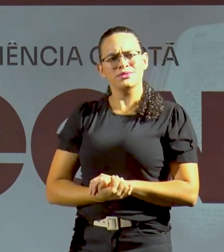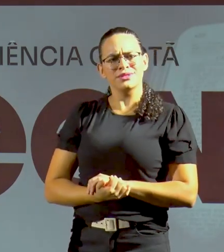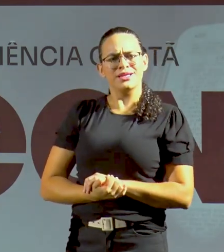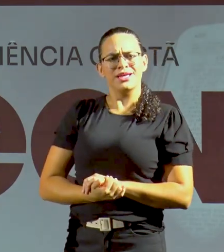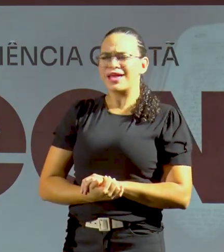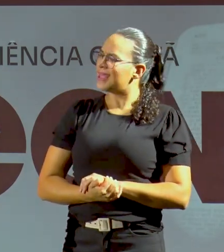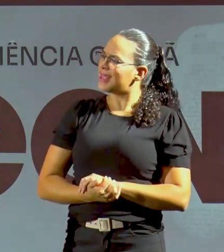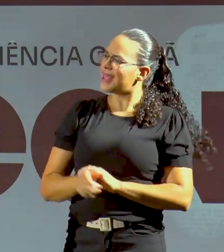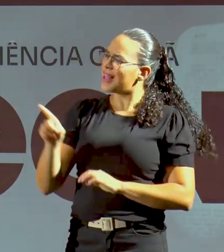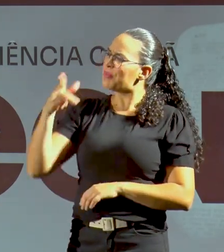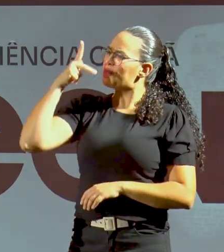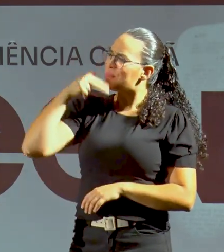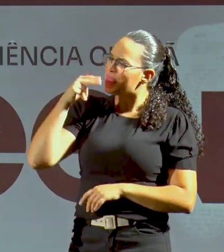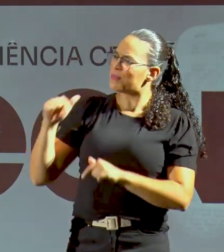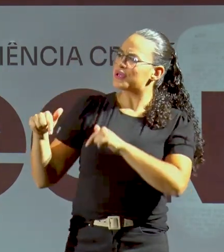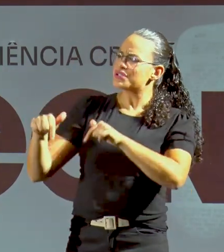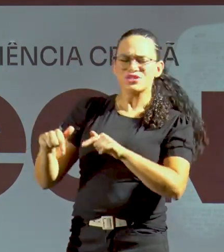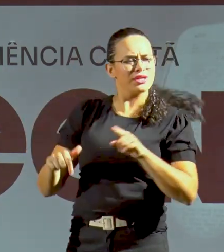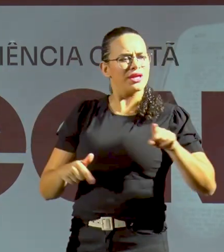fazendo isso